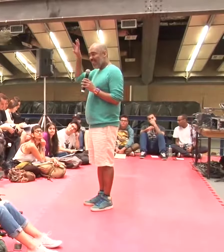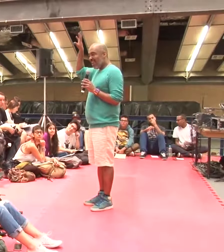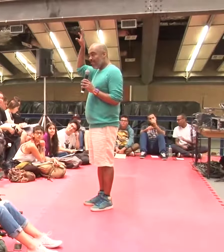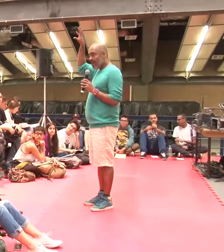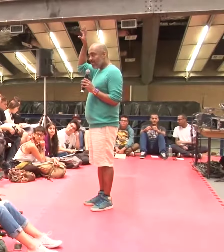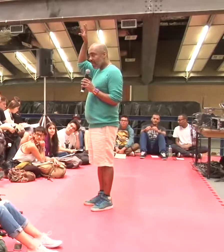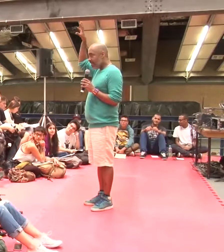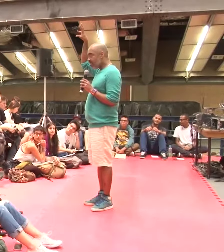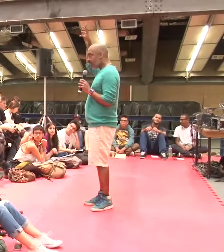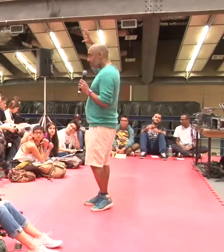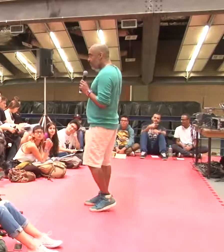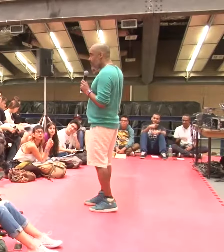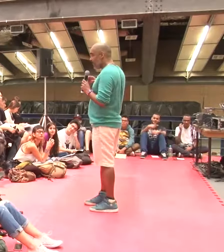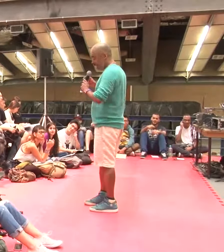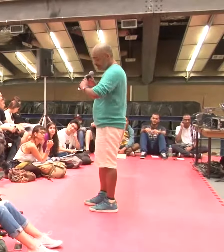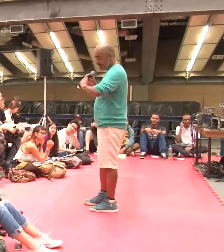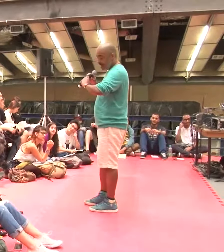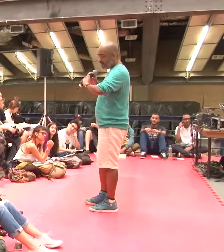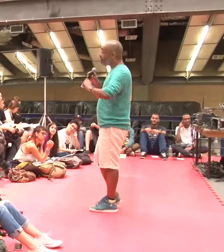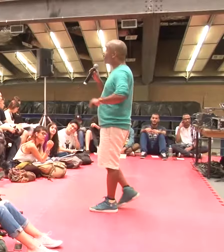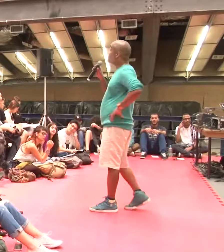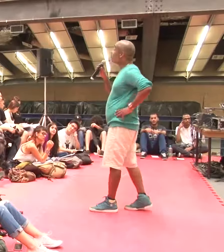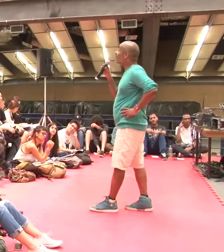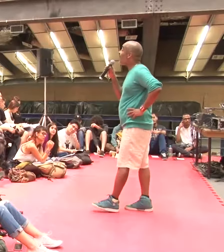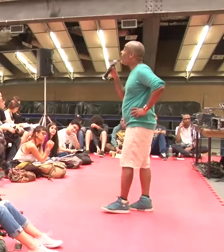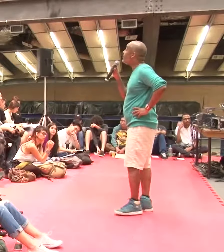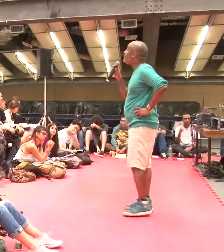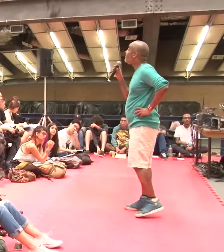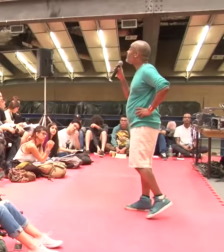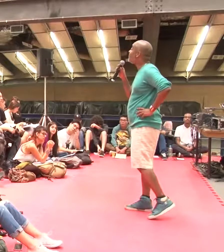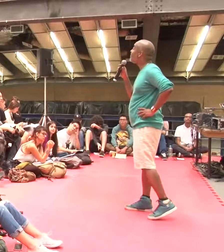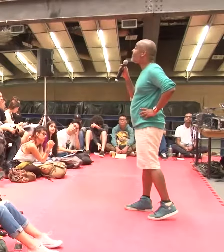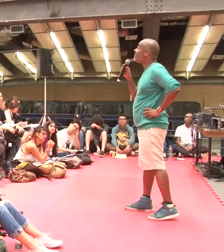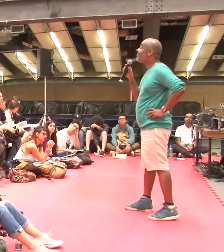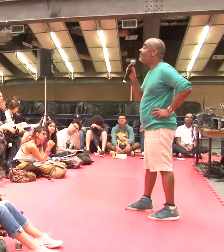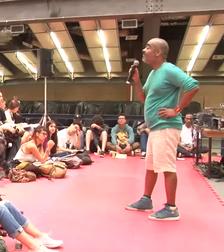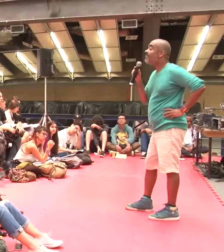Essa vida romântica imaginada por Pombinha vai levar as pessoas até onde?